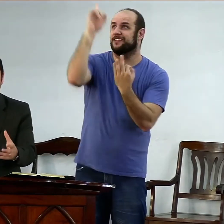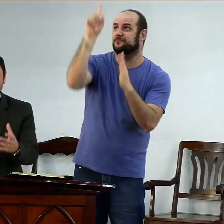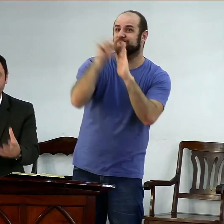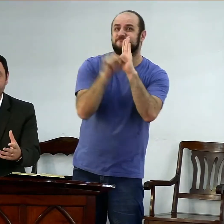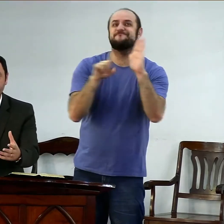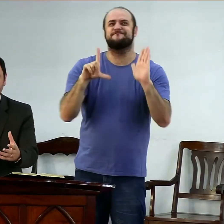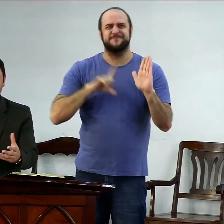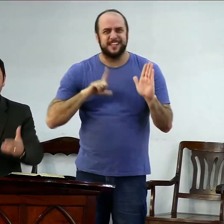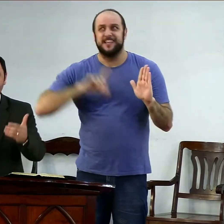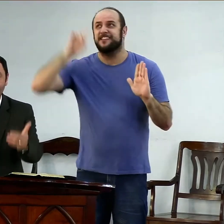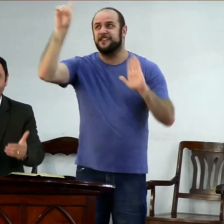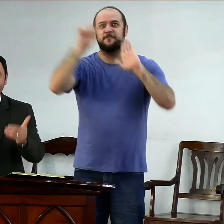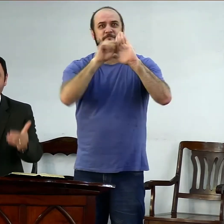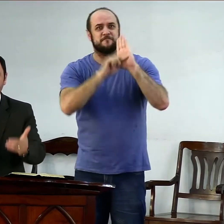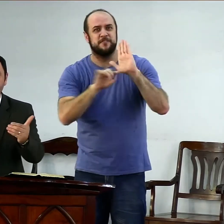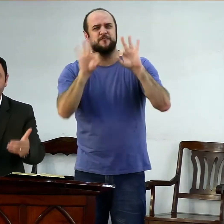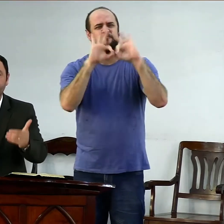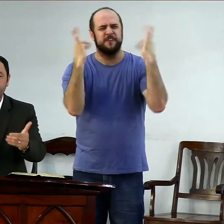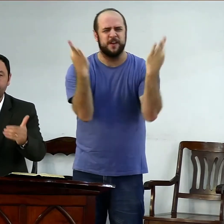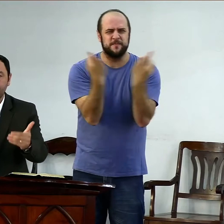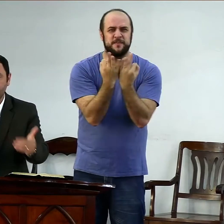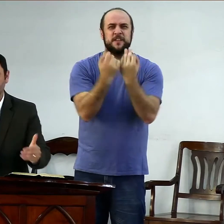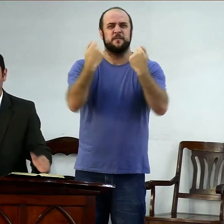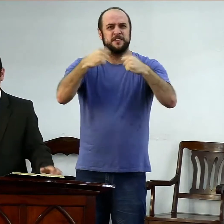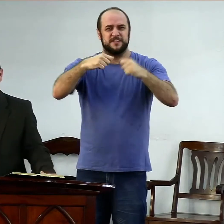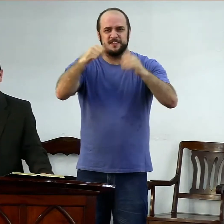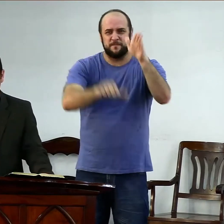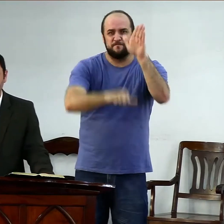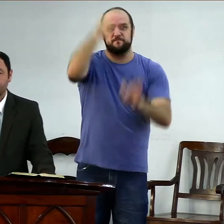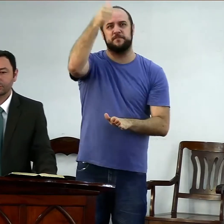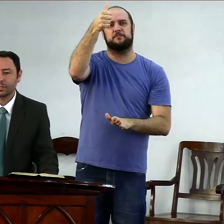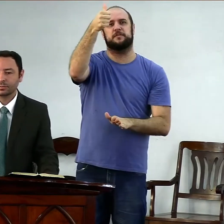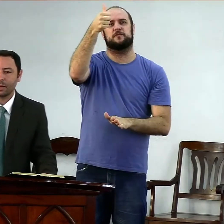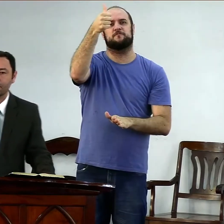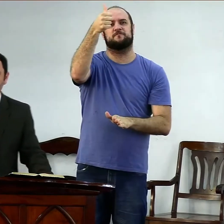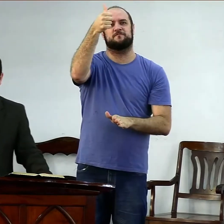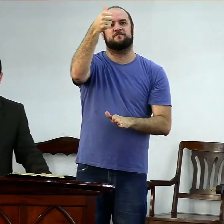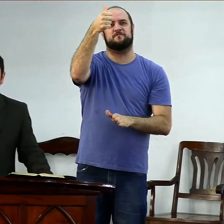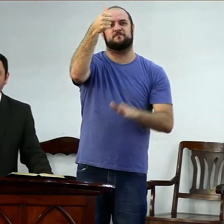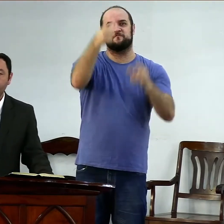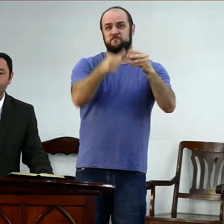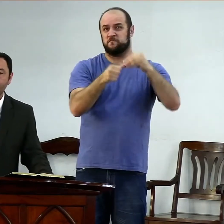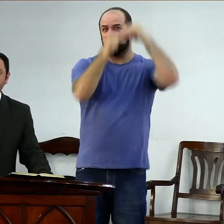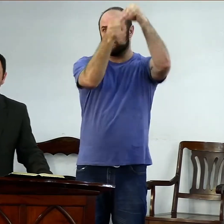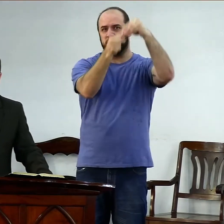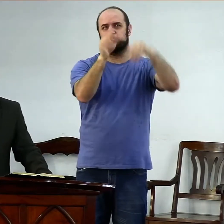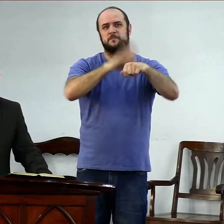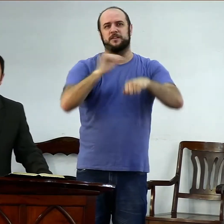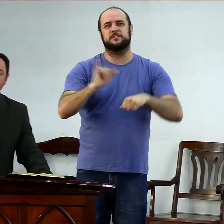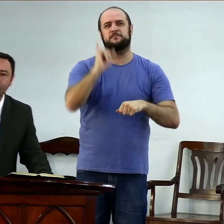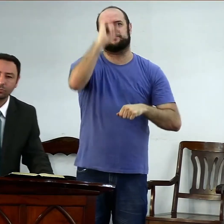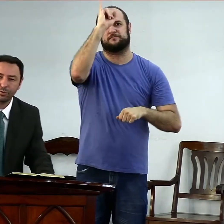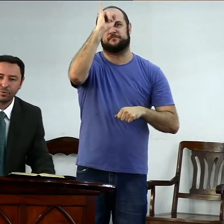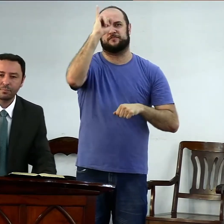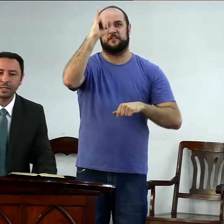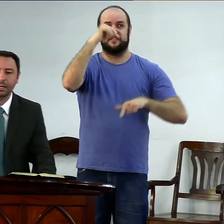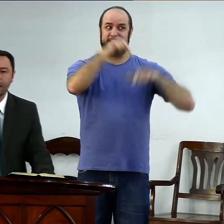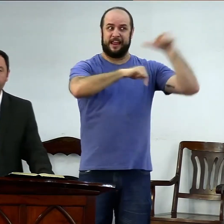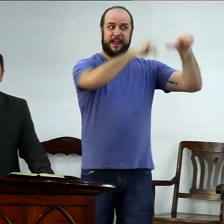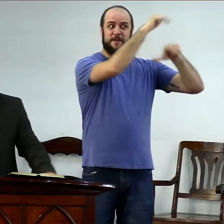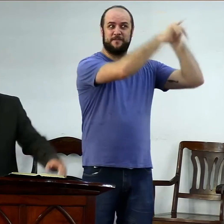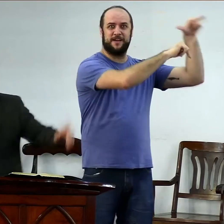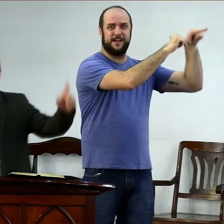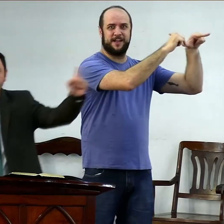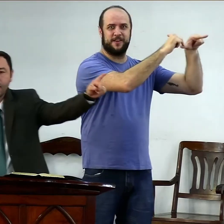família é projeto de Deus, ela tem que vir em primeiro lugar. O teu trabalho não é mais importante que a tua